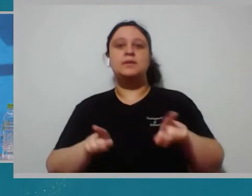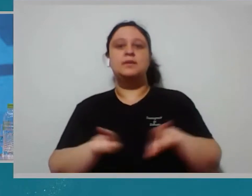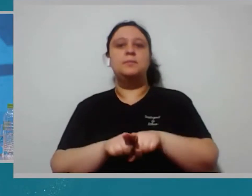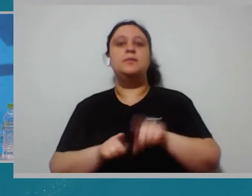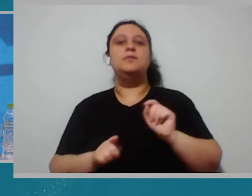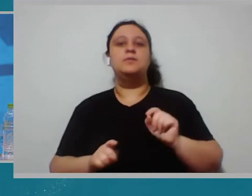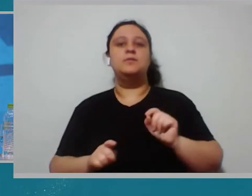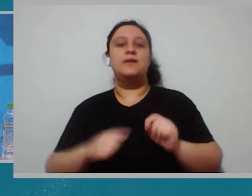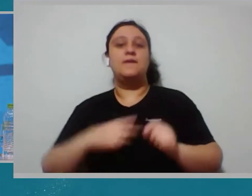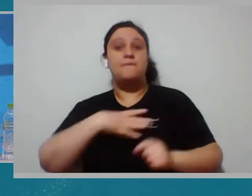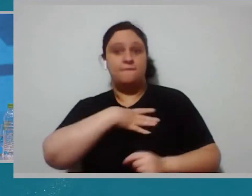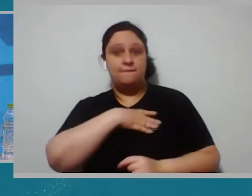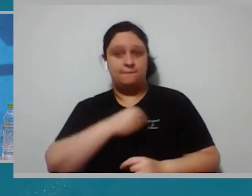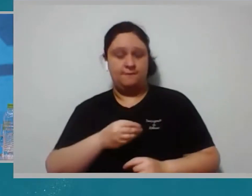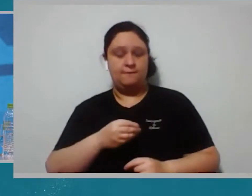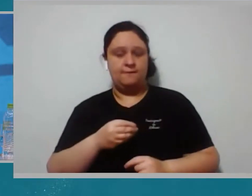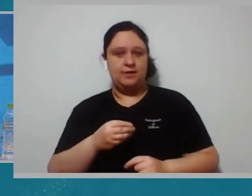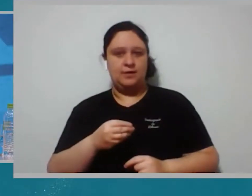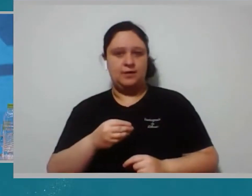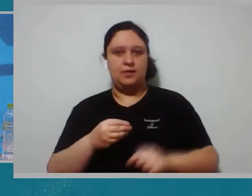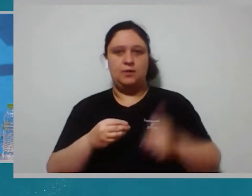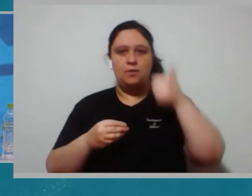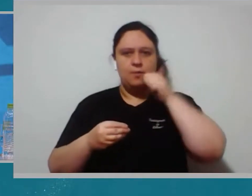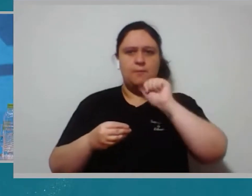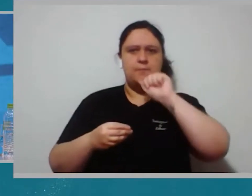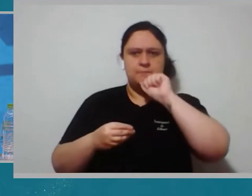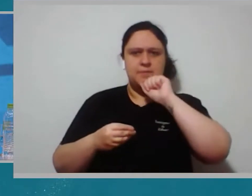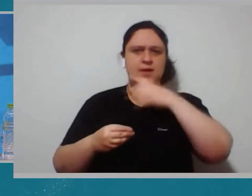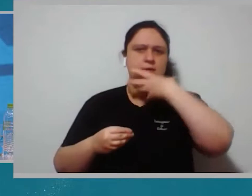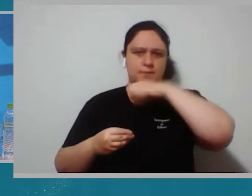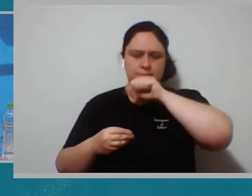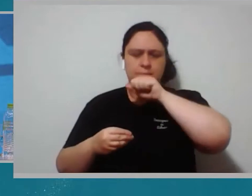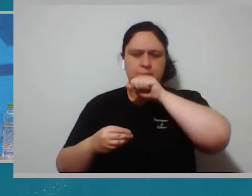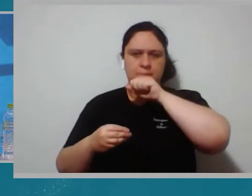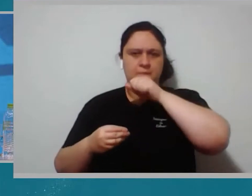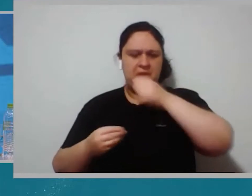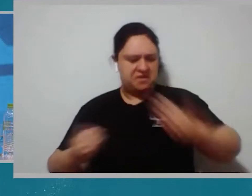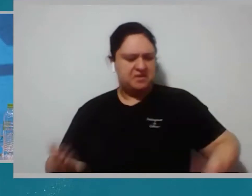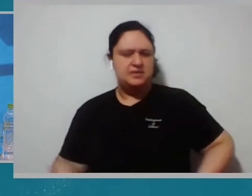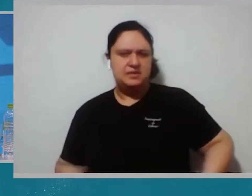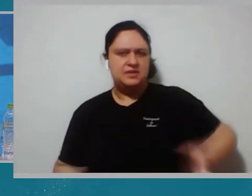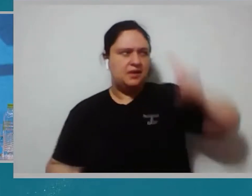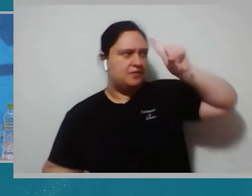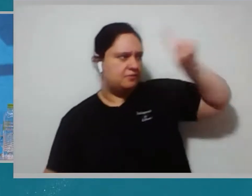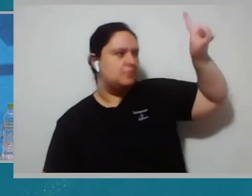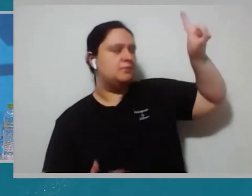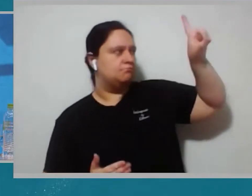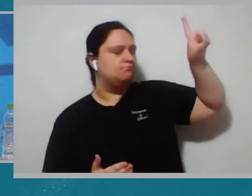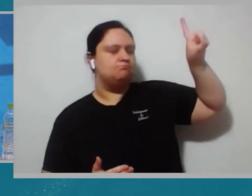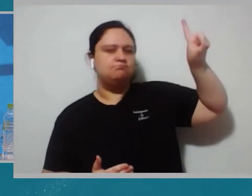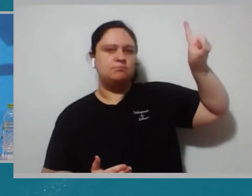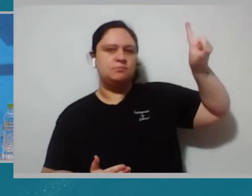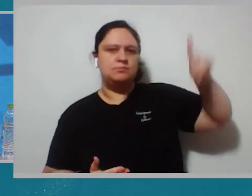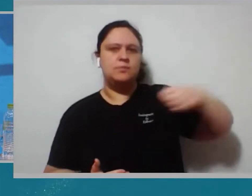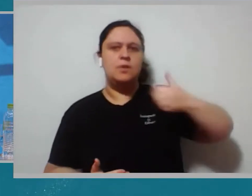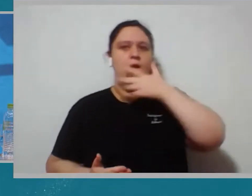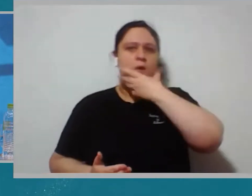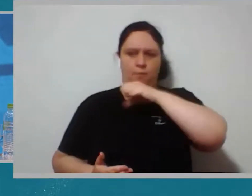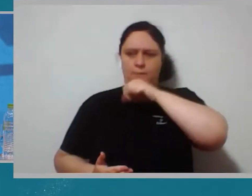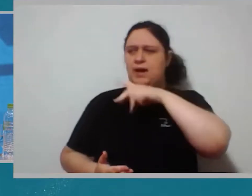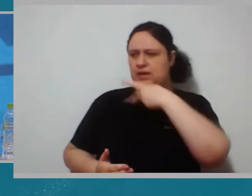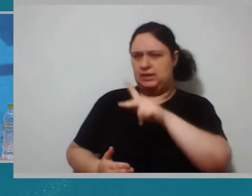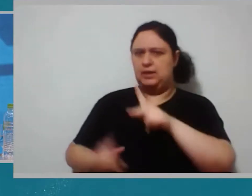pais, né, que serviam a Deus. Seu pai, chamado Zacarias, ele era sacerdote,